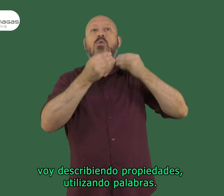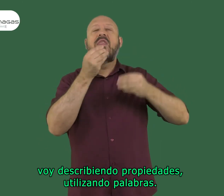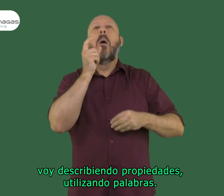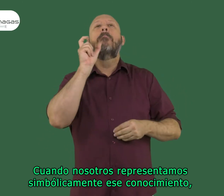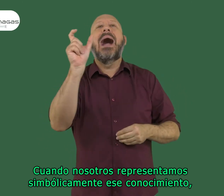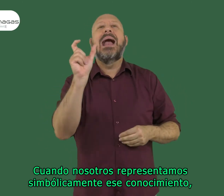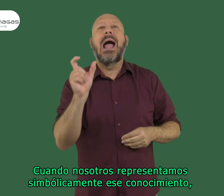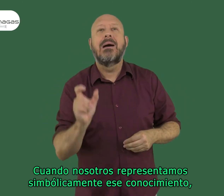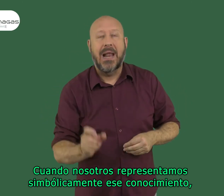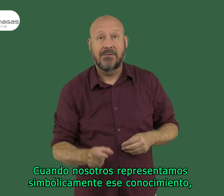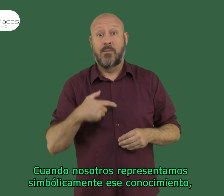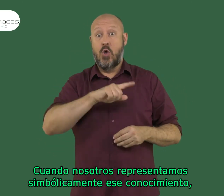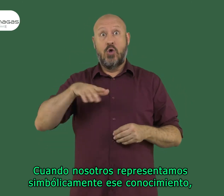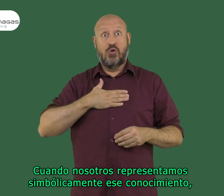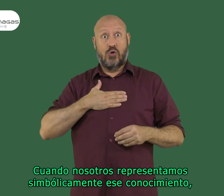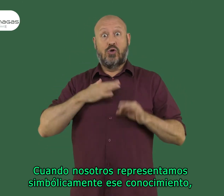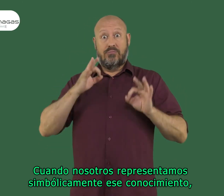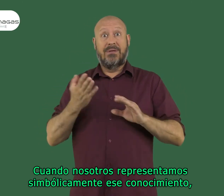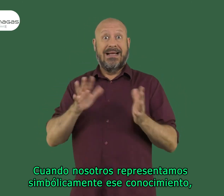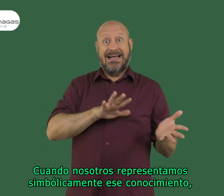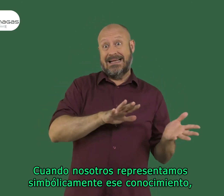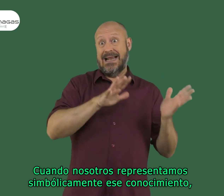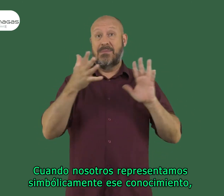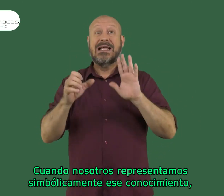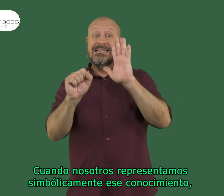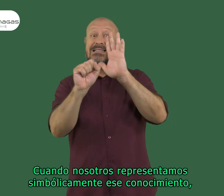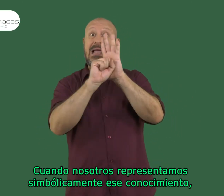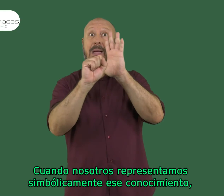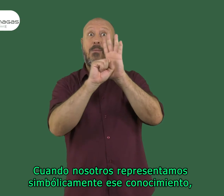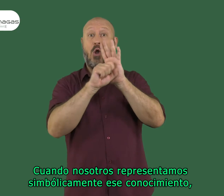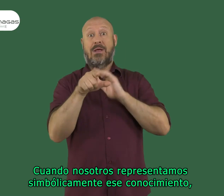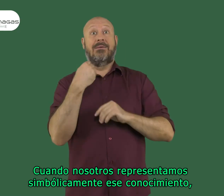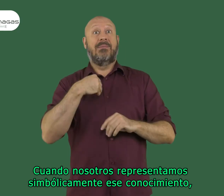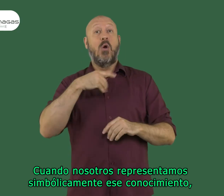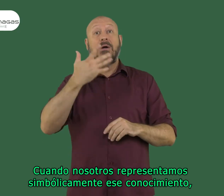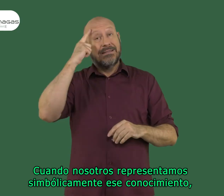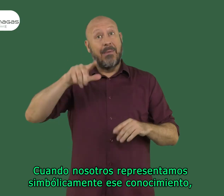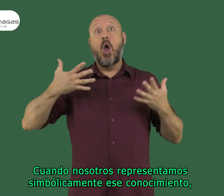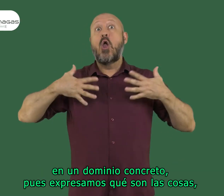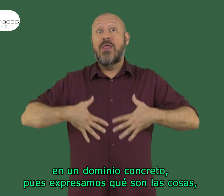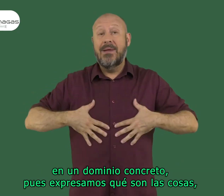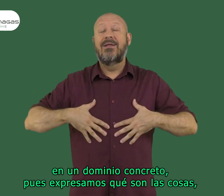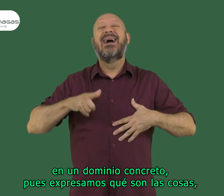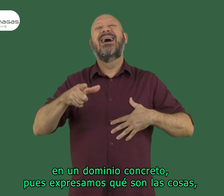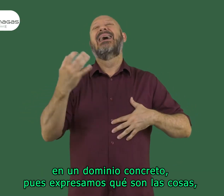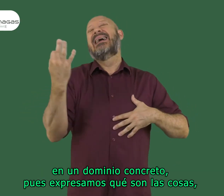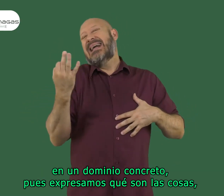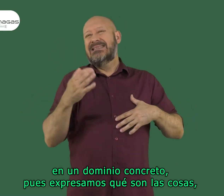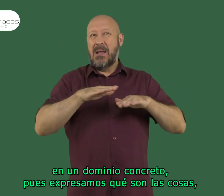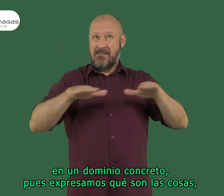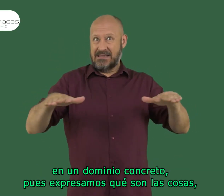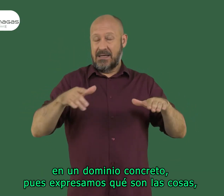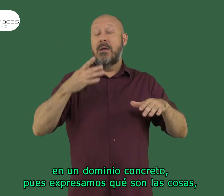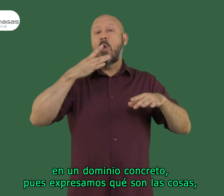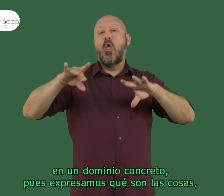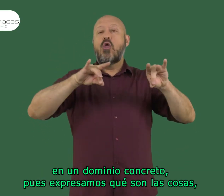utilizando palabras. Entonces, cuando nosotros representamos simbólicamente ese conocimiento en